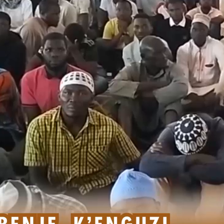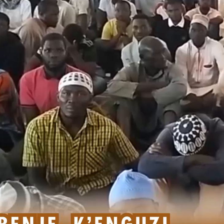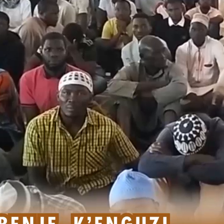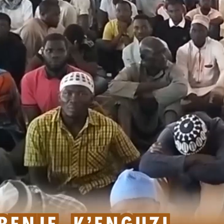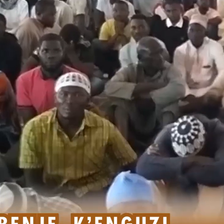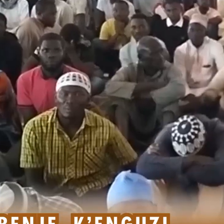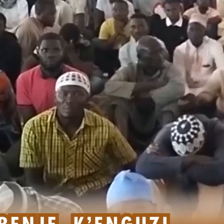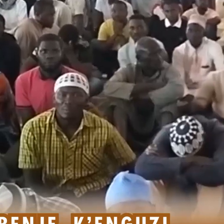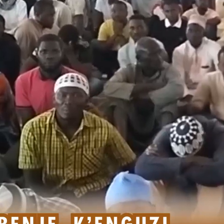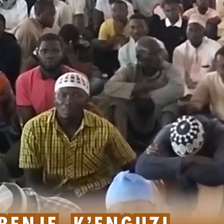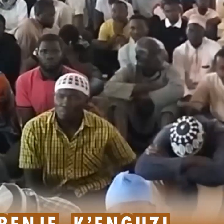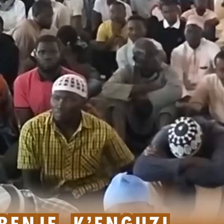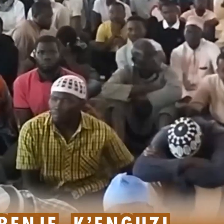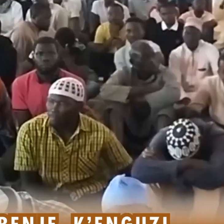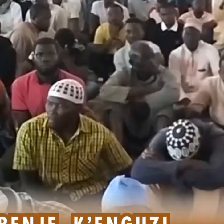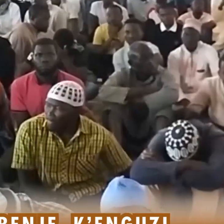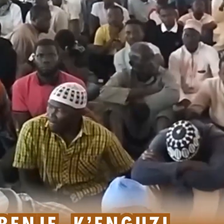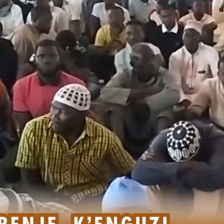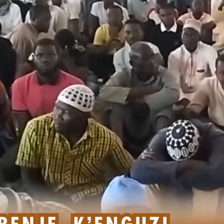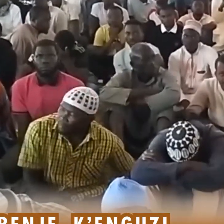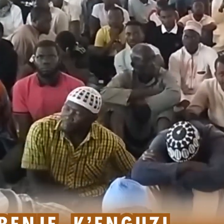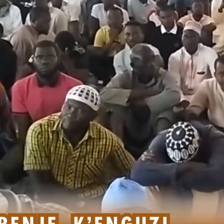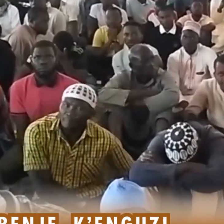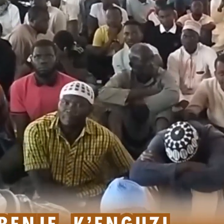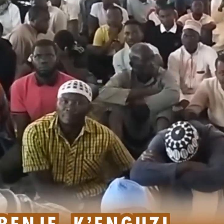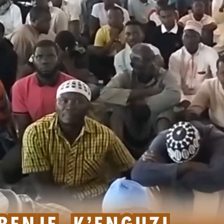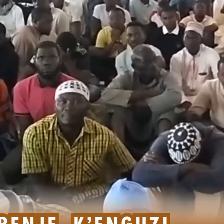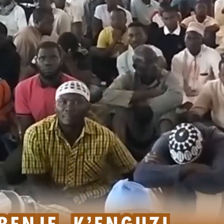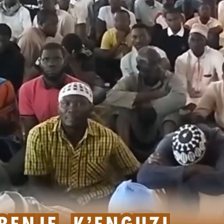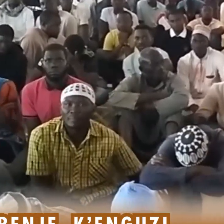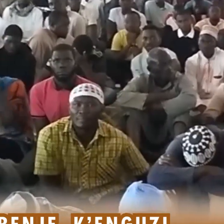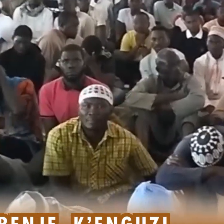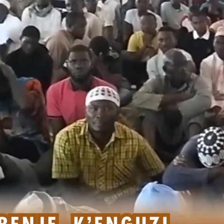kifo ky'ekituufu baleetawo ekirala ekitali kituufu.